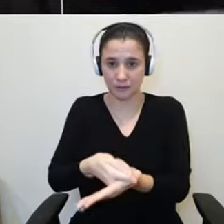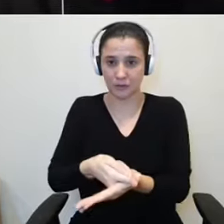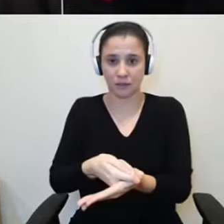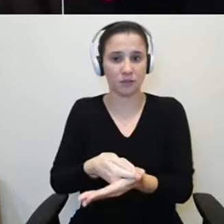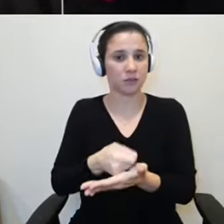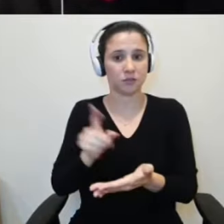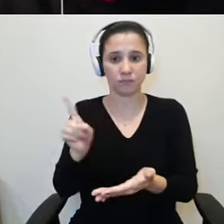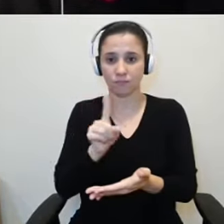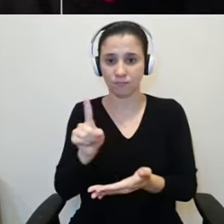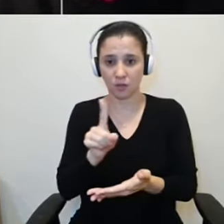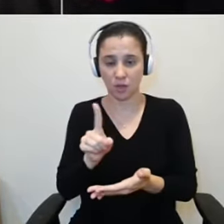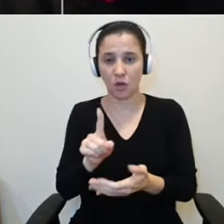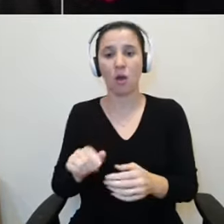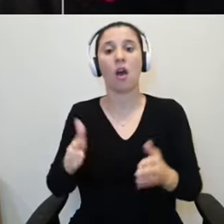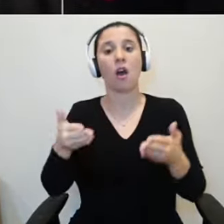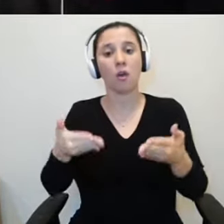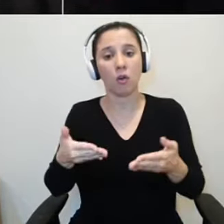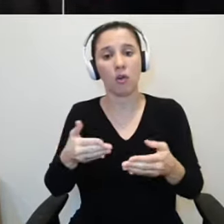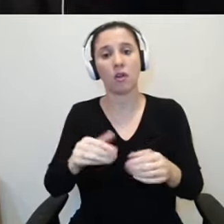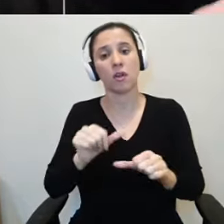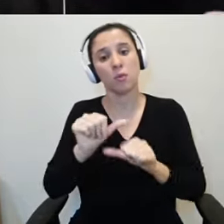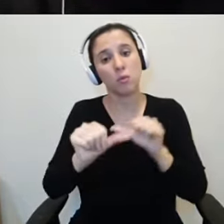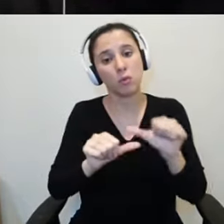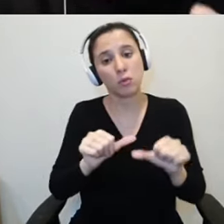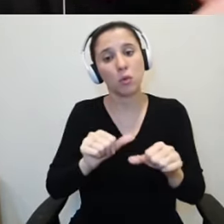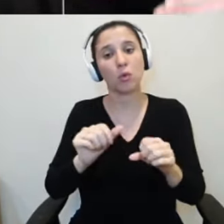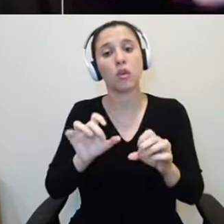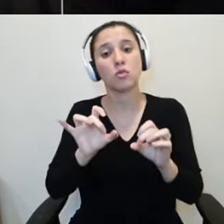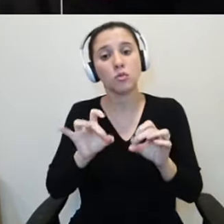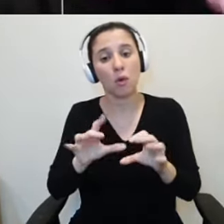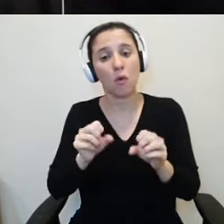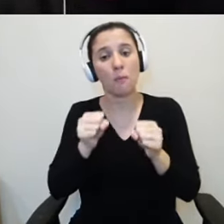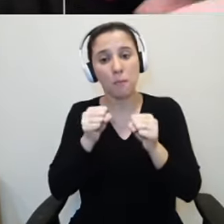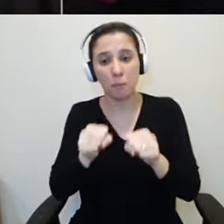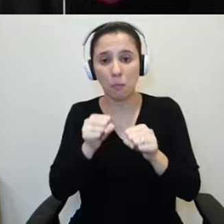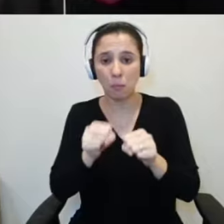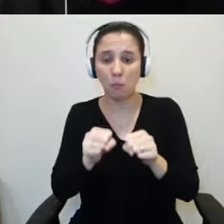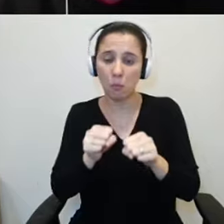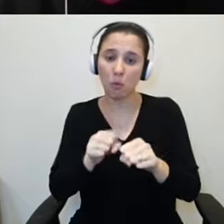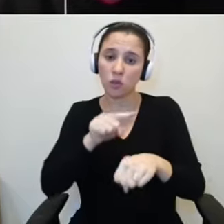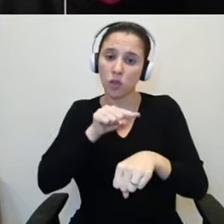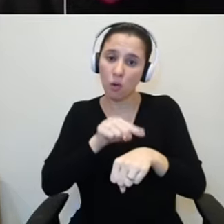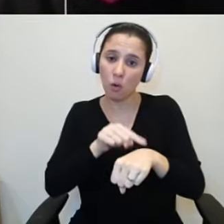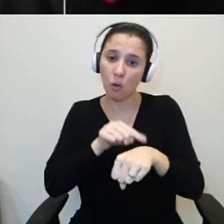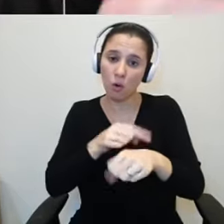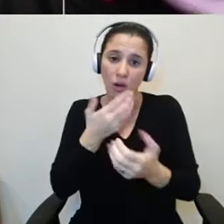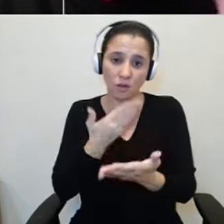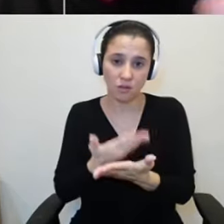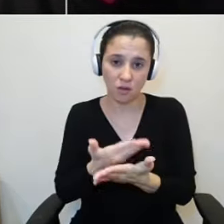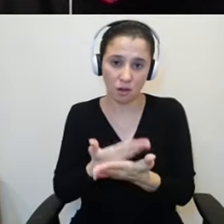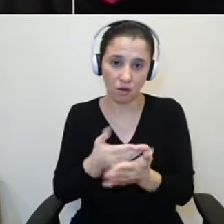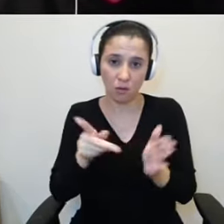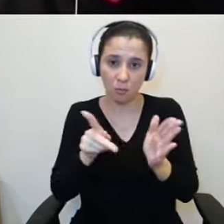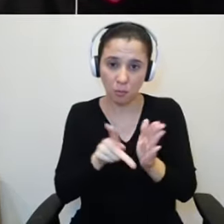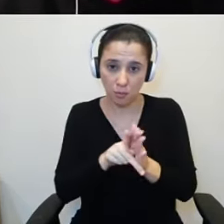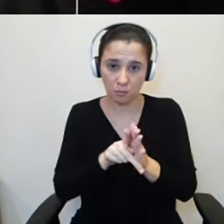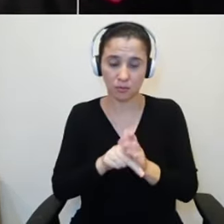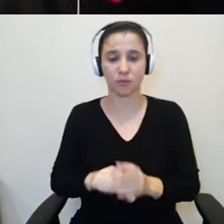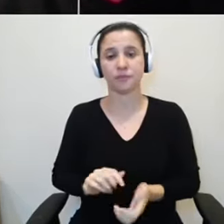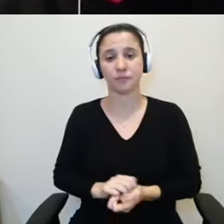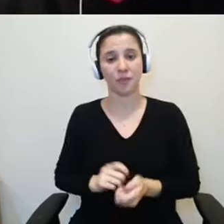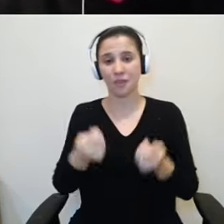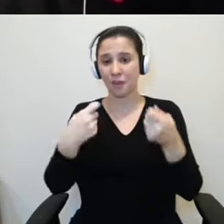gente retornar com as atividades letivas, mais fôlego nós teremos para cumprir essa carga horária. Então,